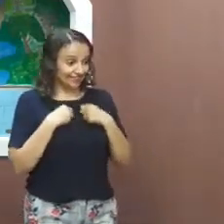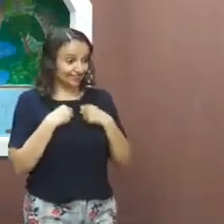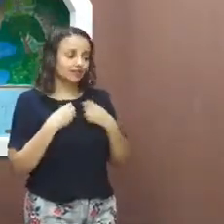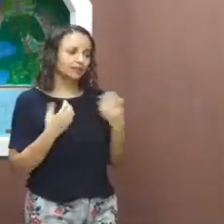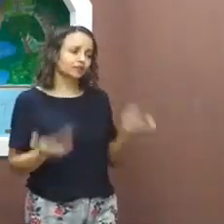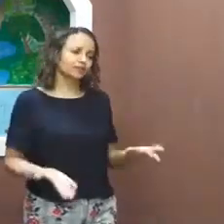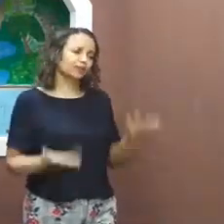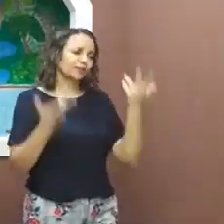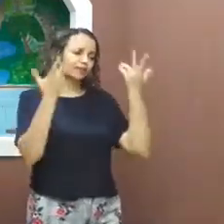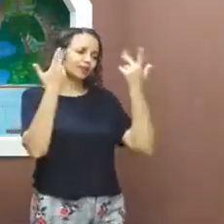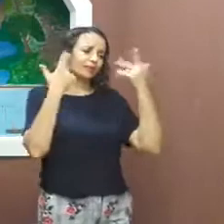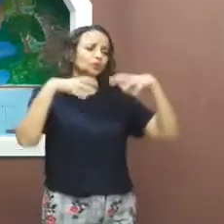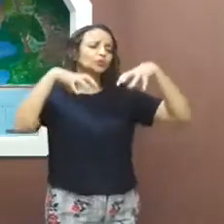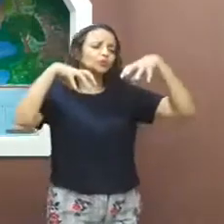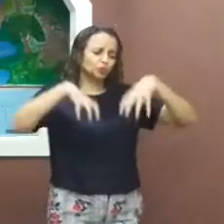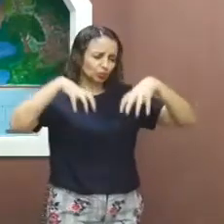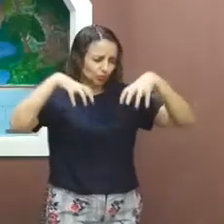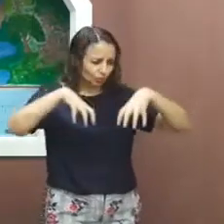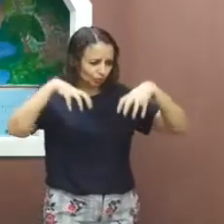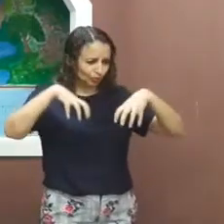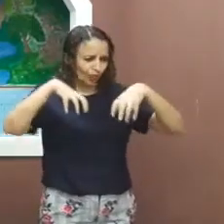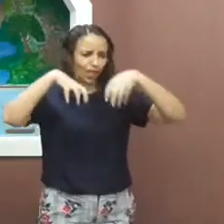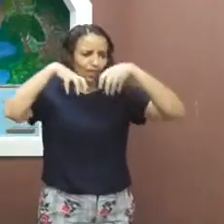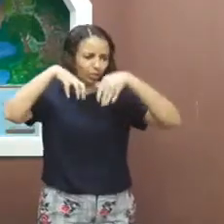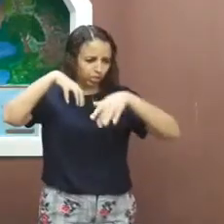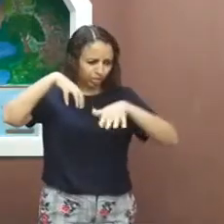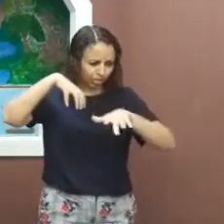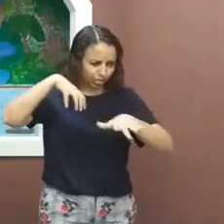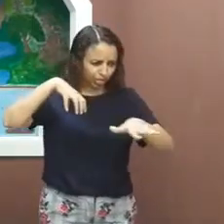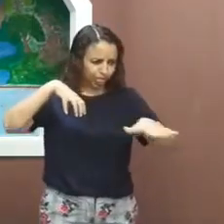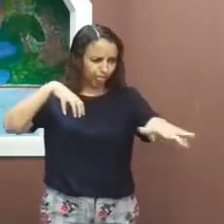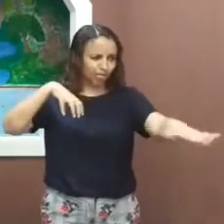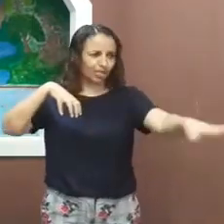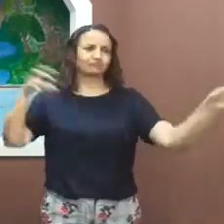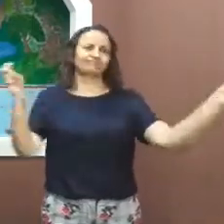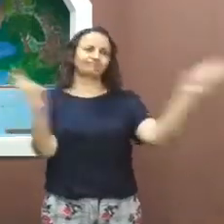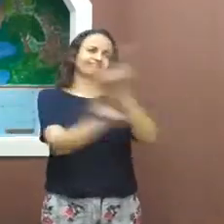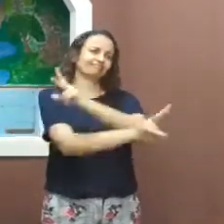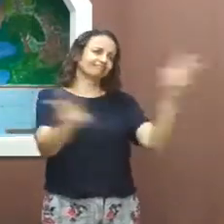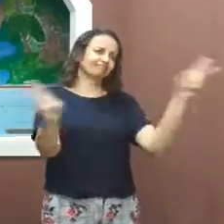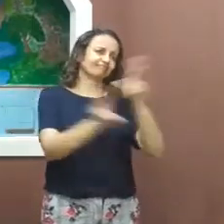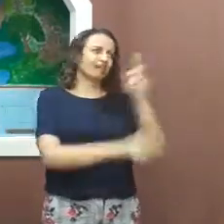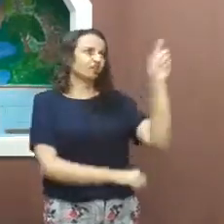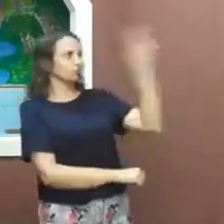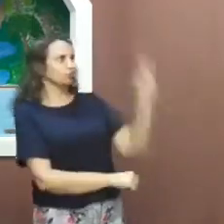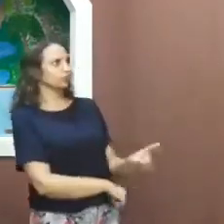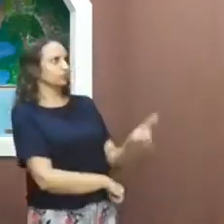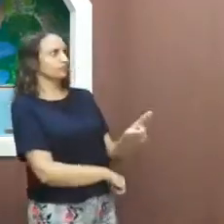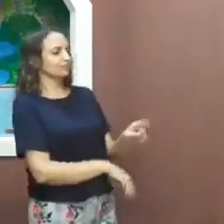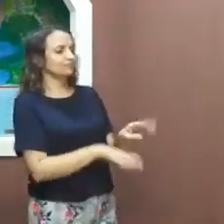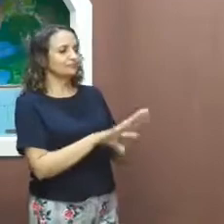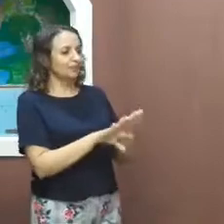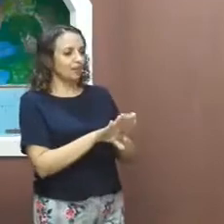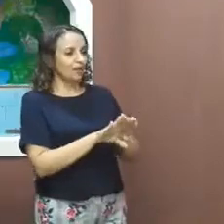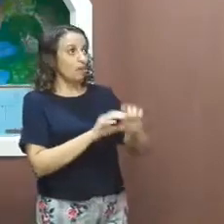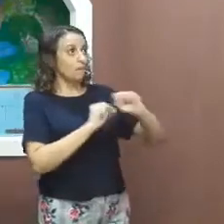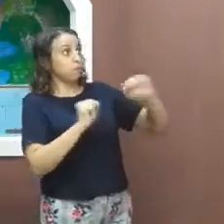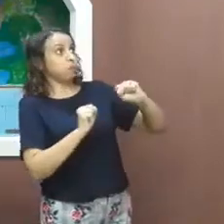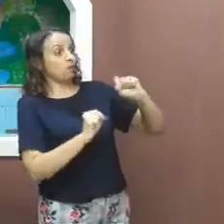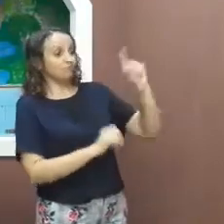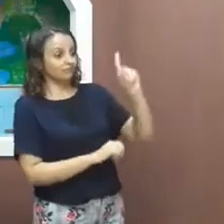molha, escorre enxurrada, dá ventania, dá relâmpago e dá trovão. Vocês